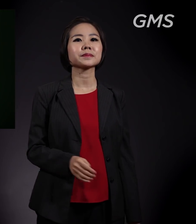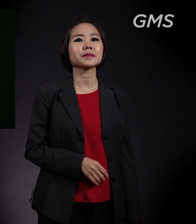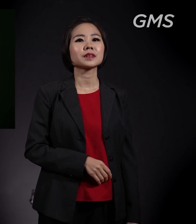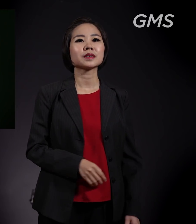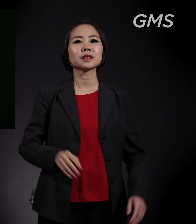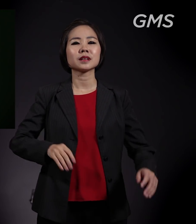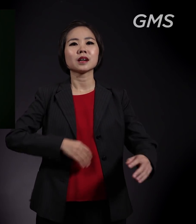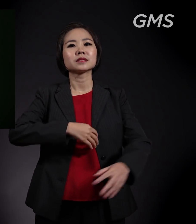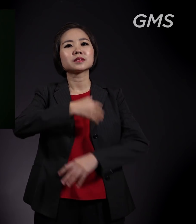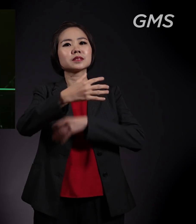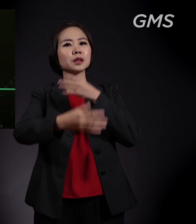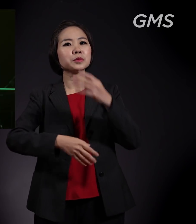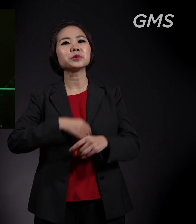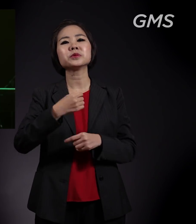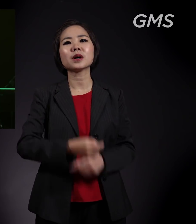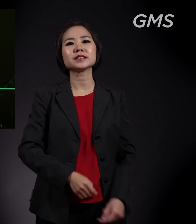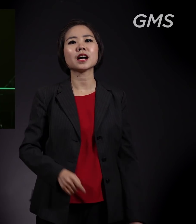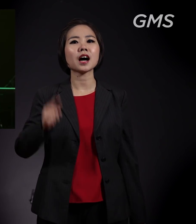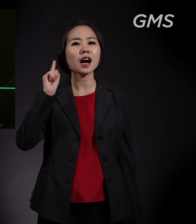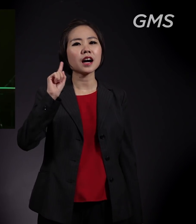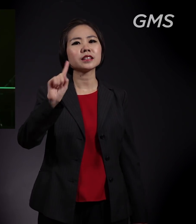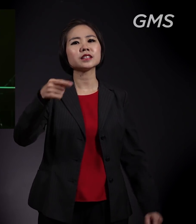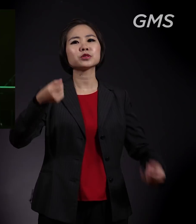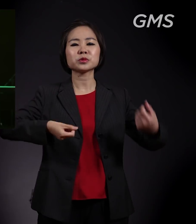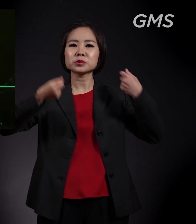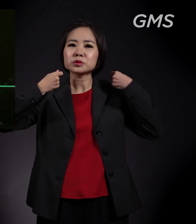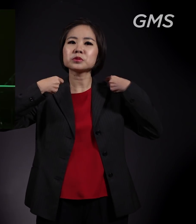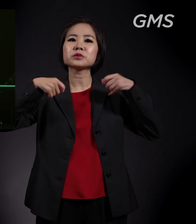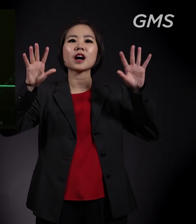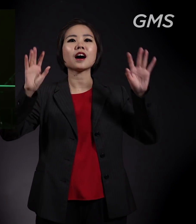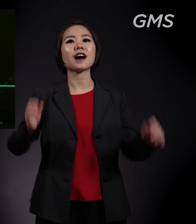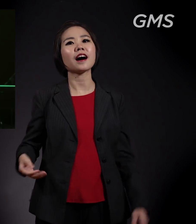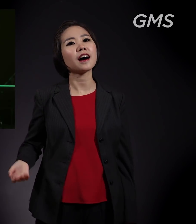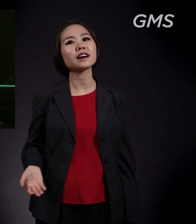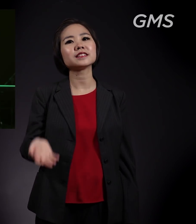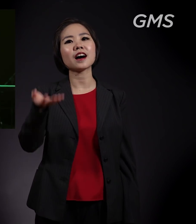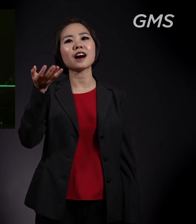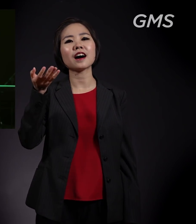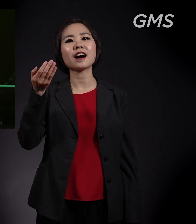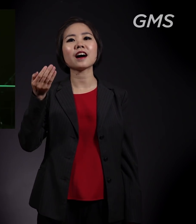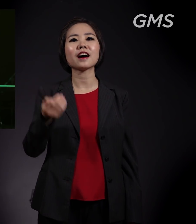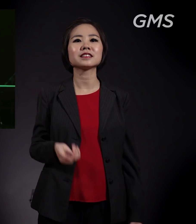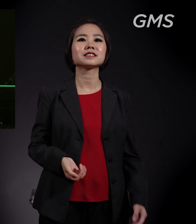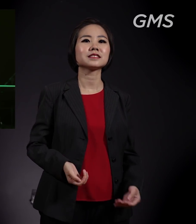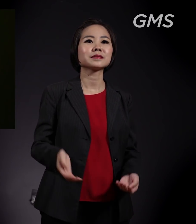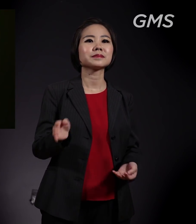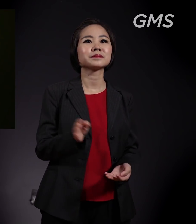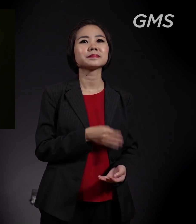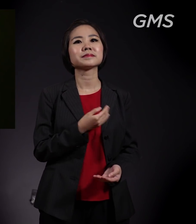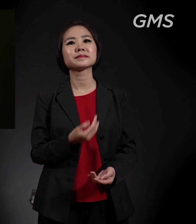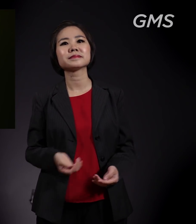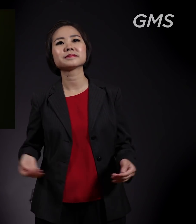semuanya ada Tuhan. Semuanya itu telah ada